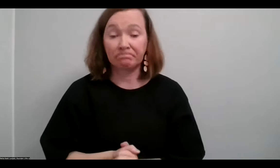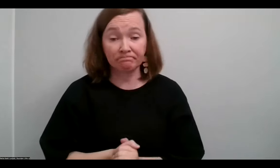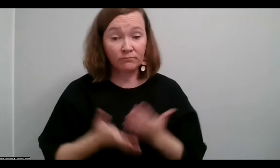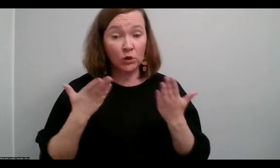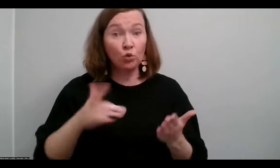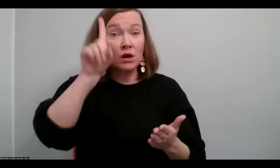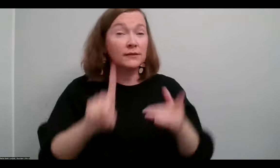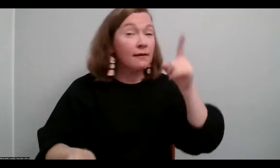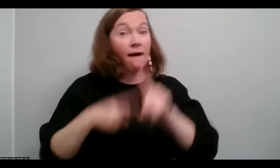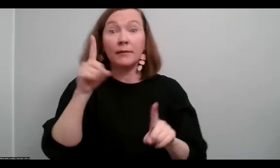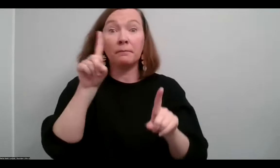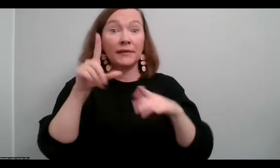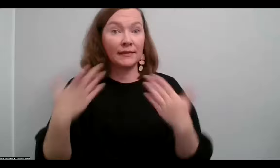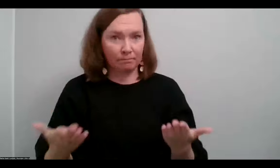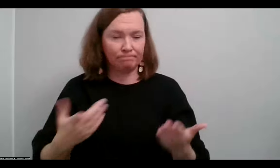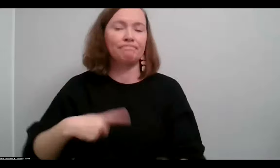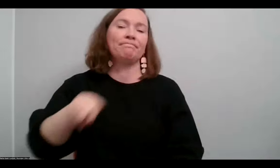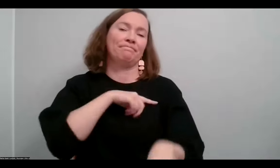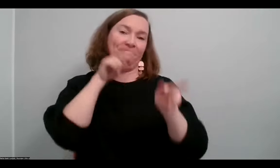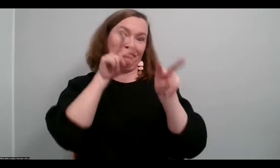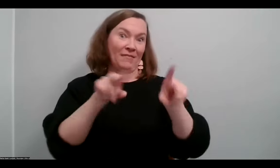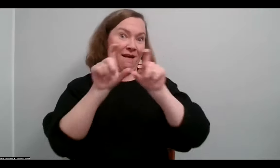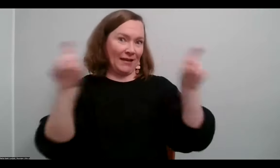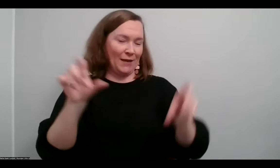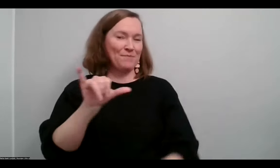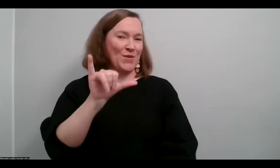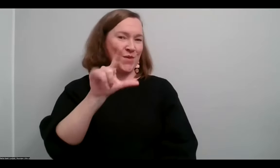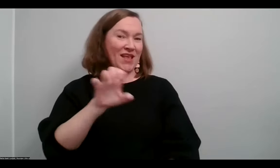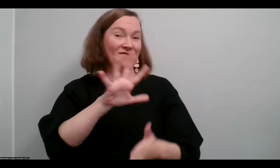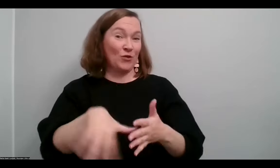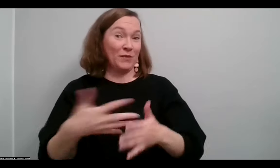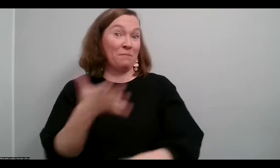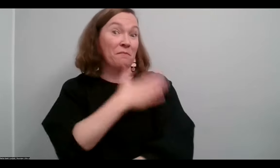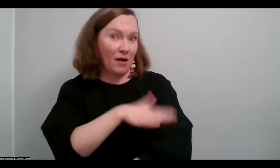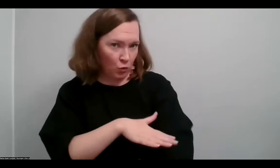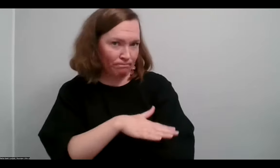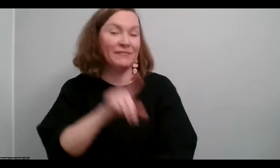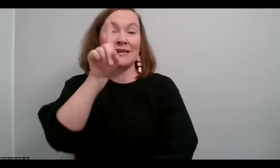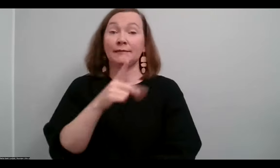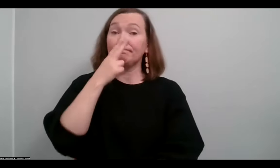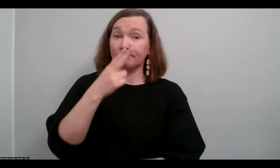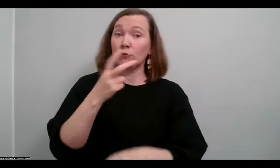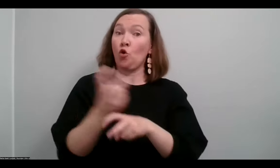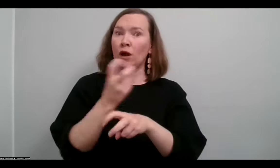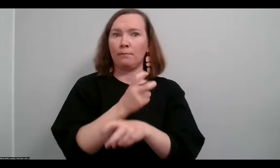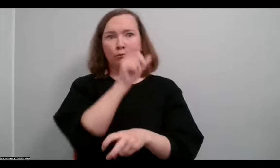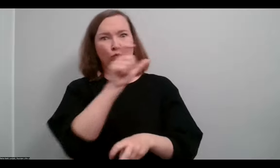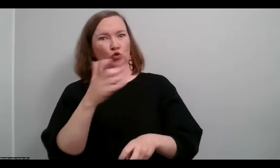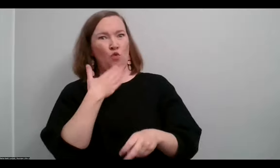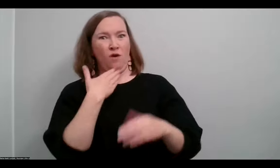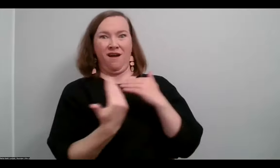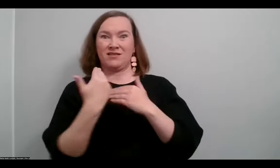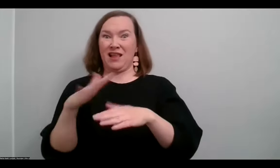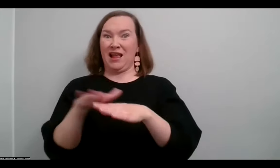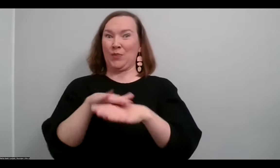uusia ideoita ja sitä kautta motivaatiota. Nyt katsotaan ensimmäisen aiheen